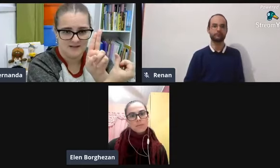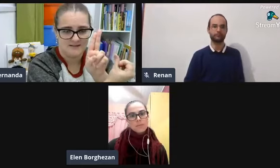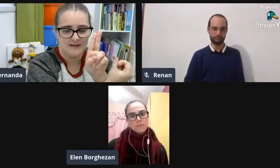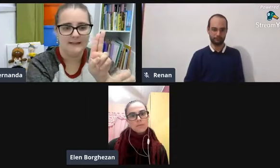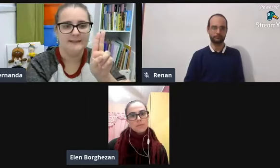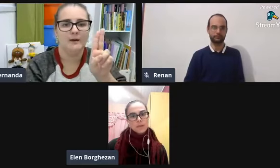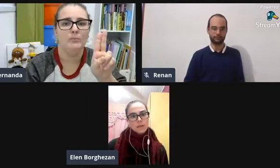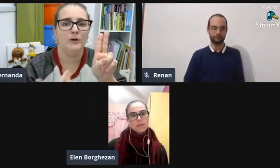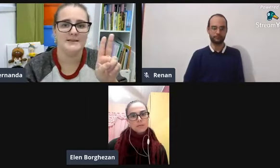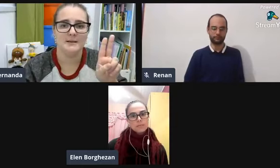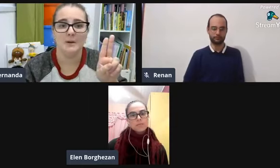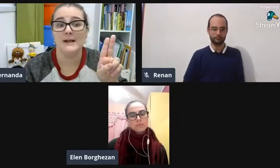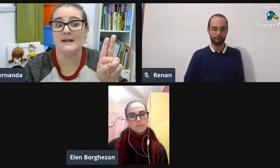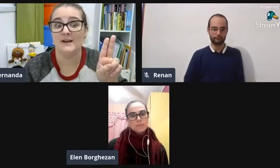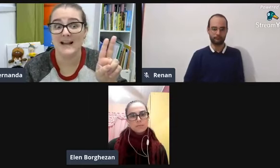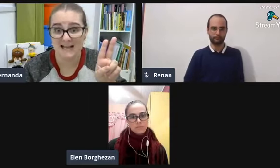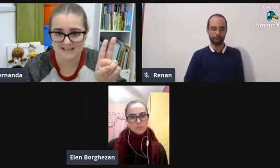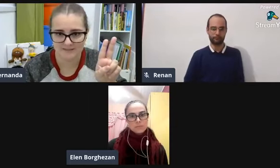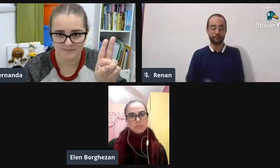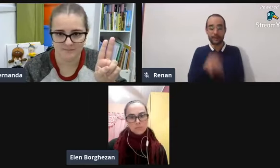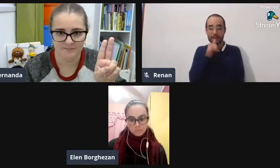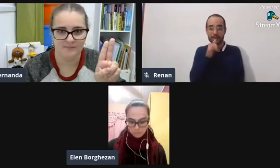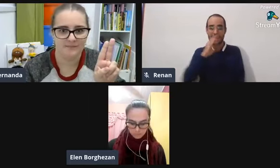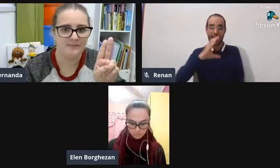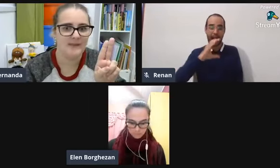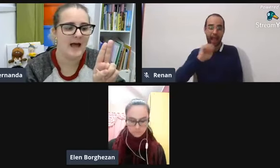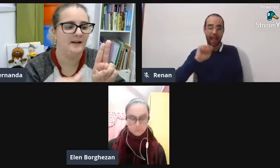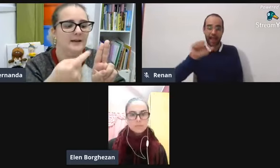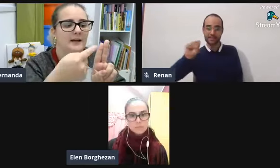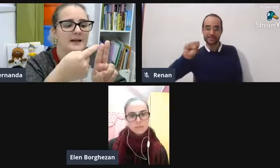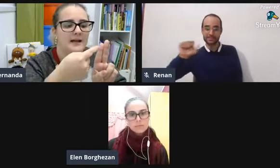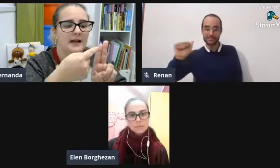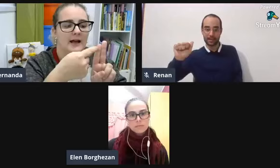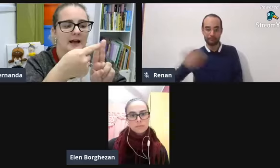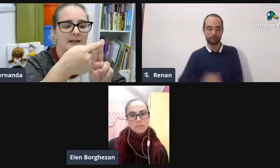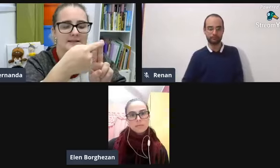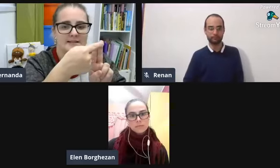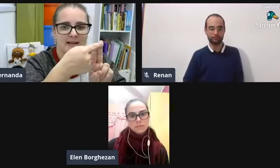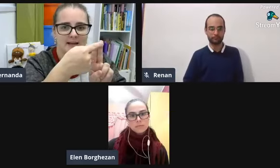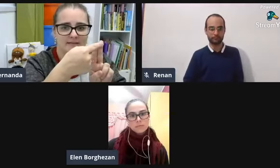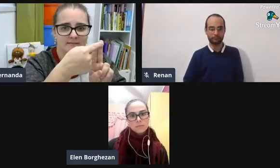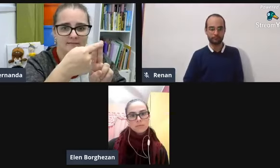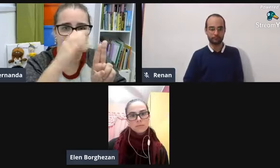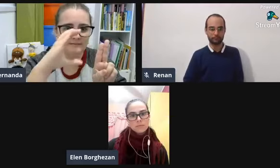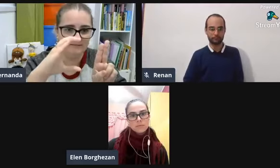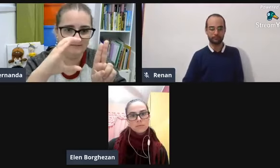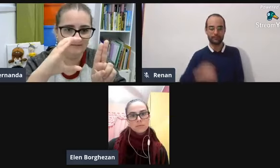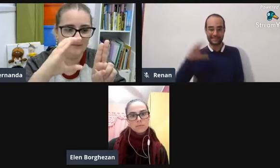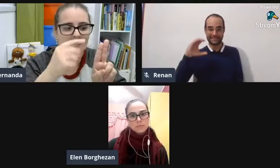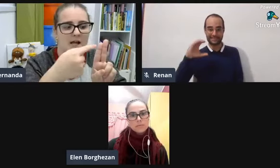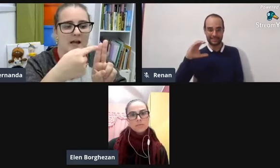e 6. Então, por exemplo, a palavra casa, tá? C,